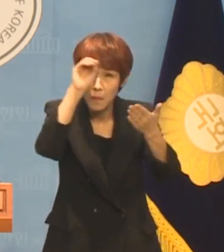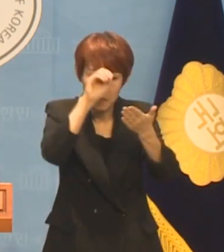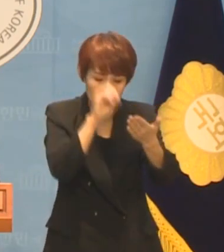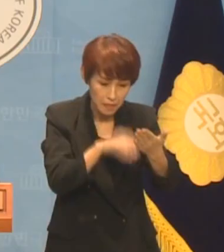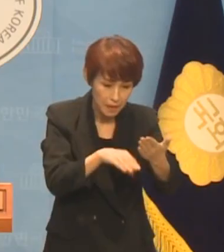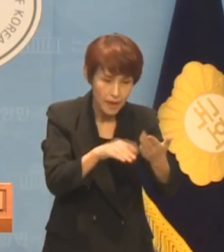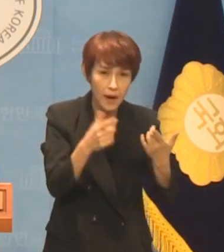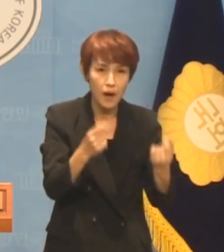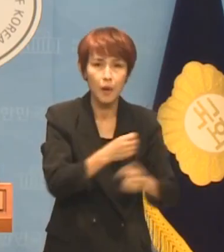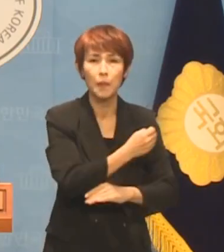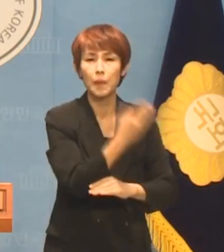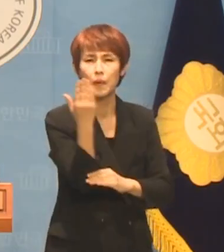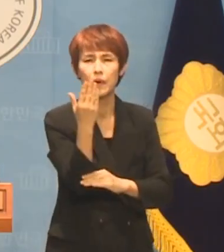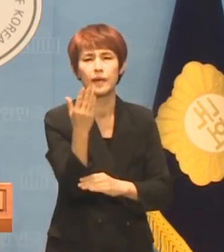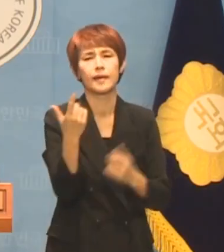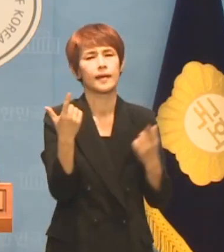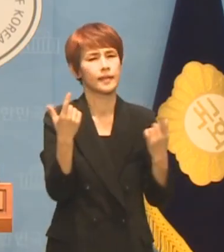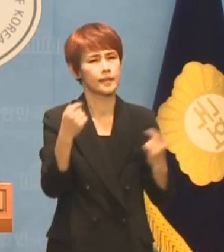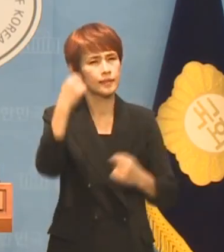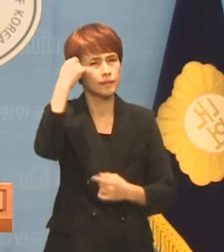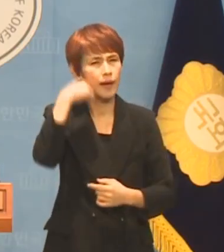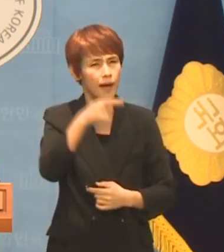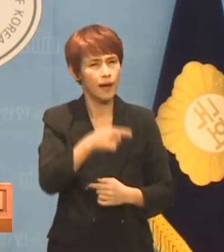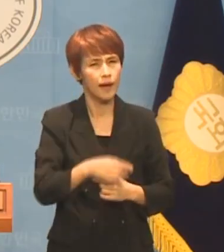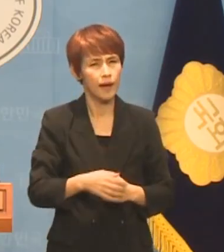후 보도자료라고 낸 것입니까?